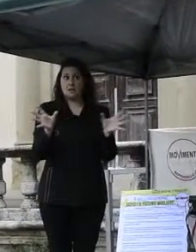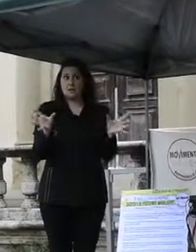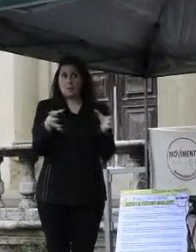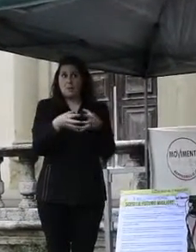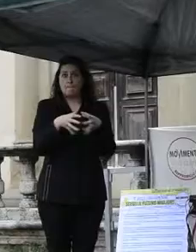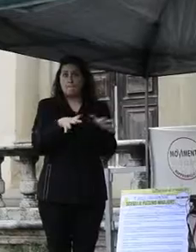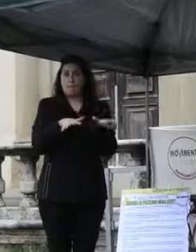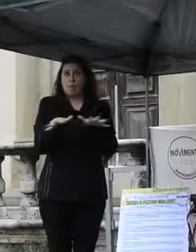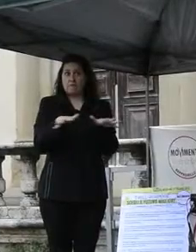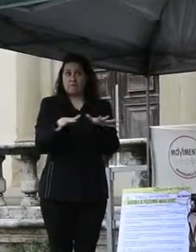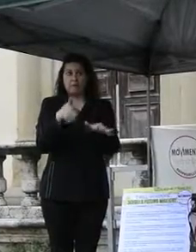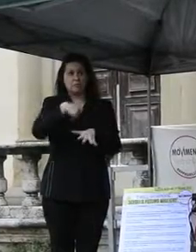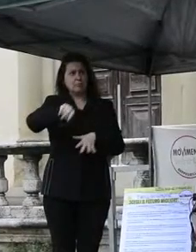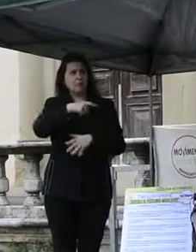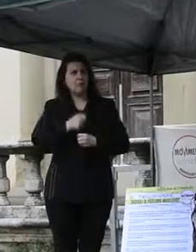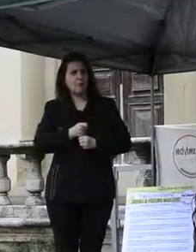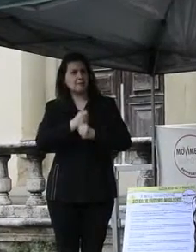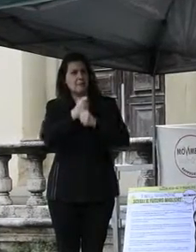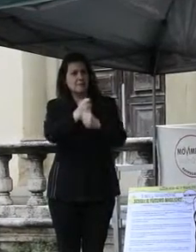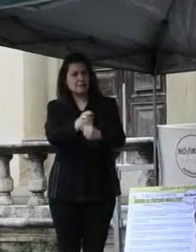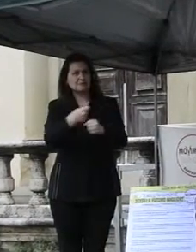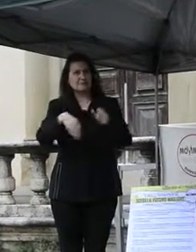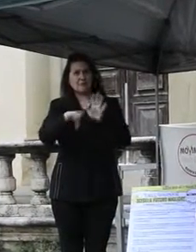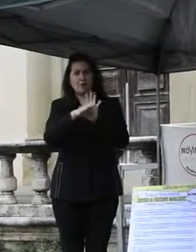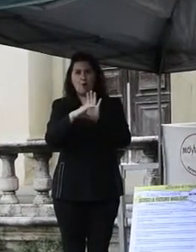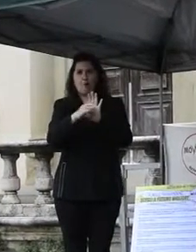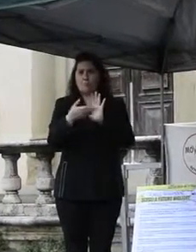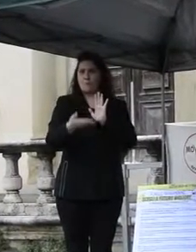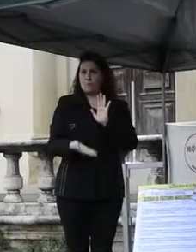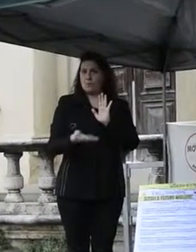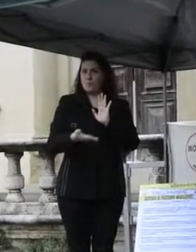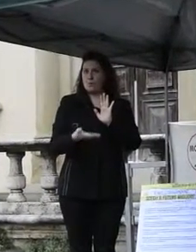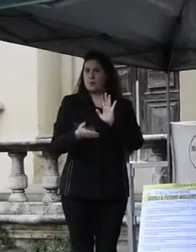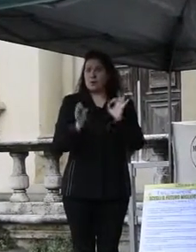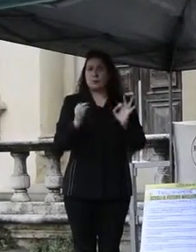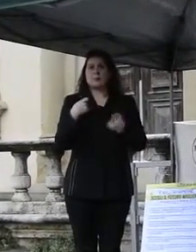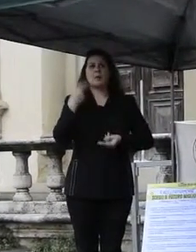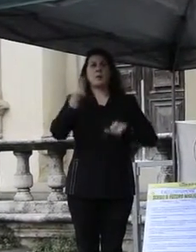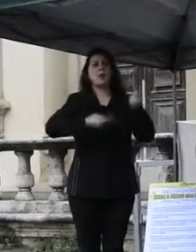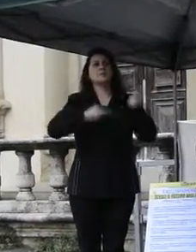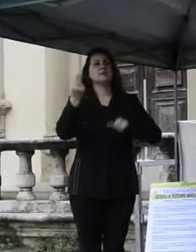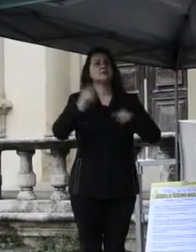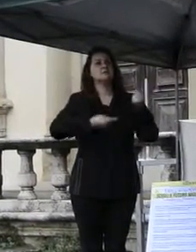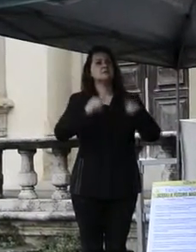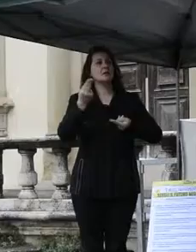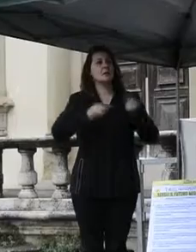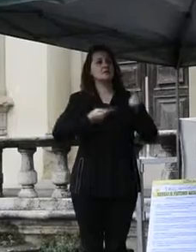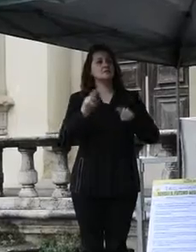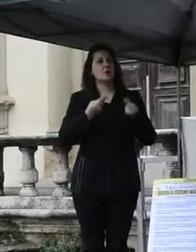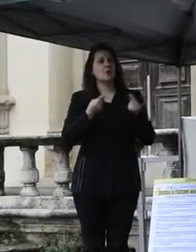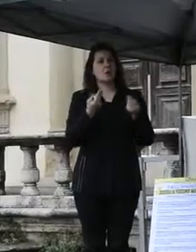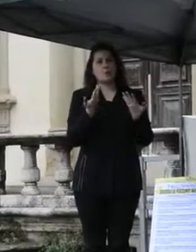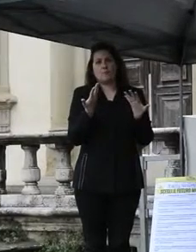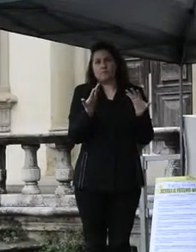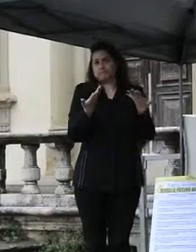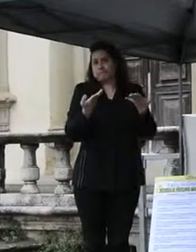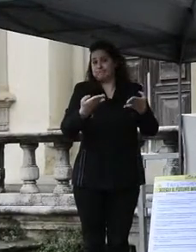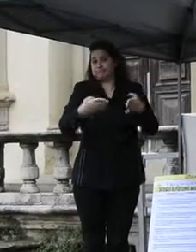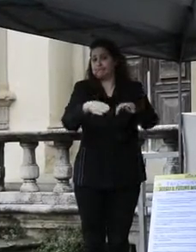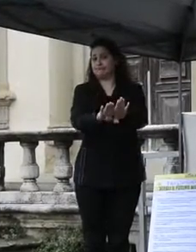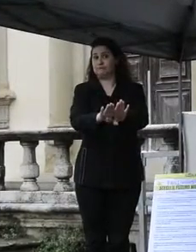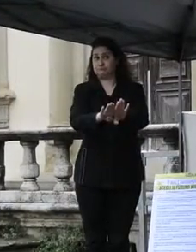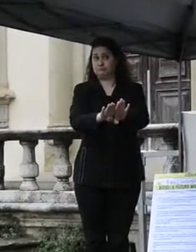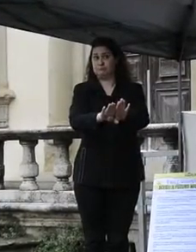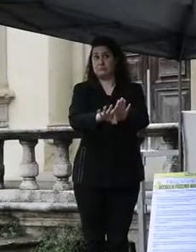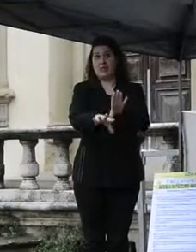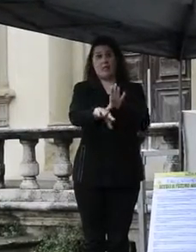i rappresentanti che avete avuto in questo comune, nell'amministrazione che in questo momento sta andando a termine e per la quale ci sono